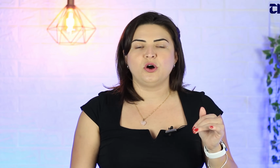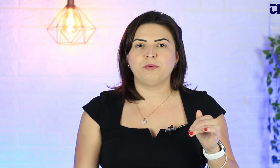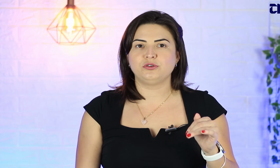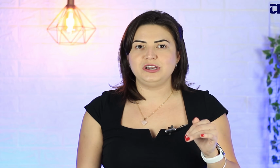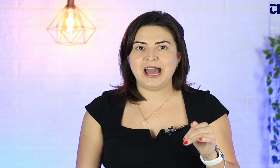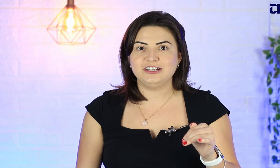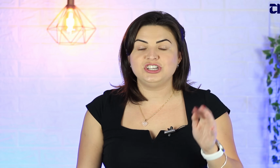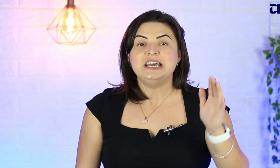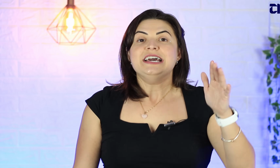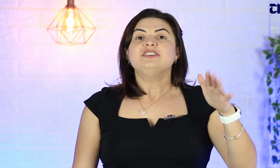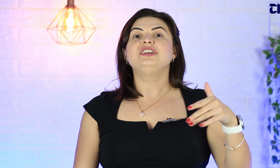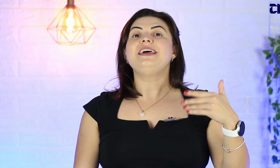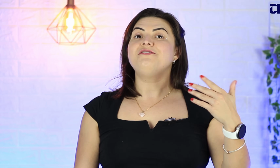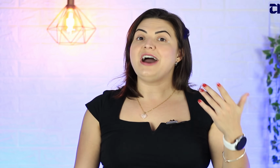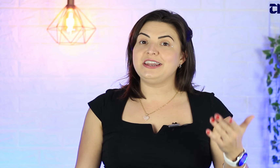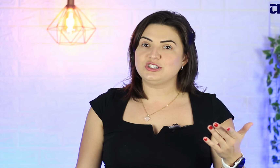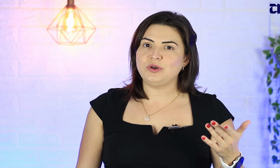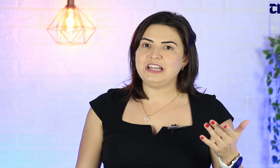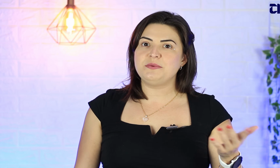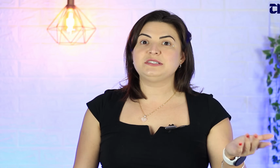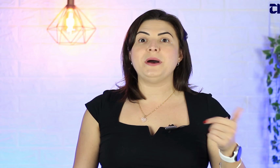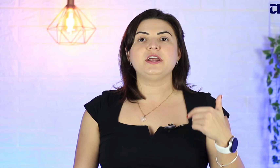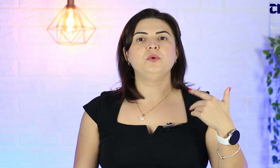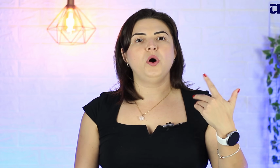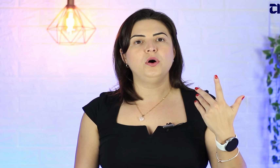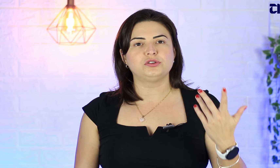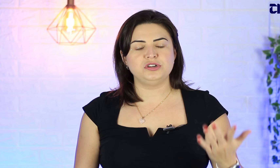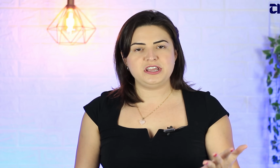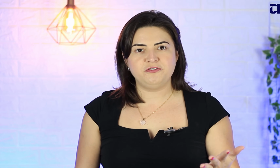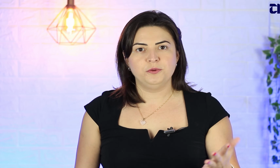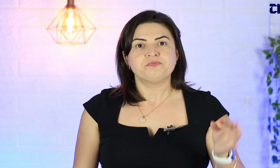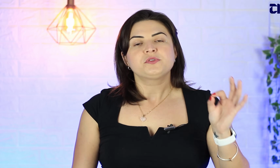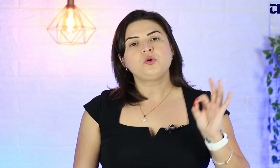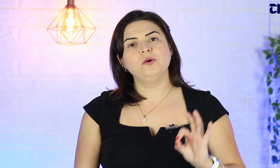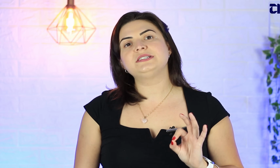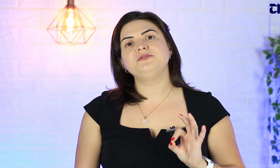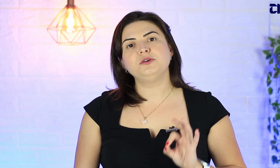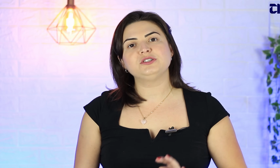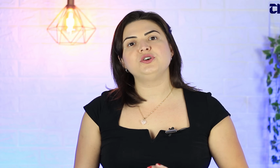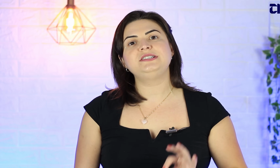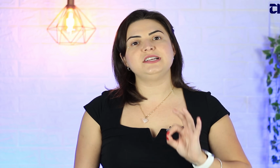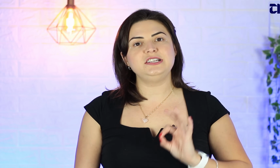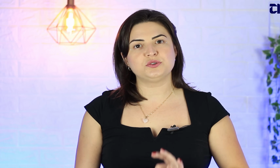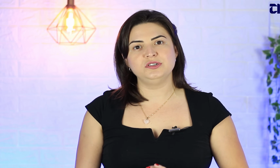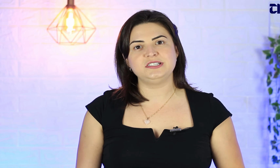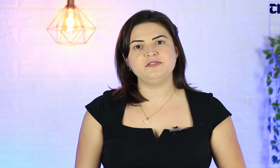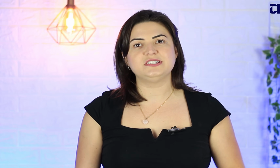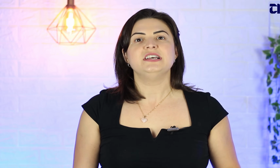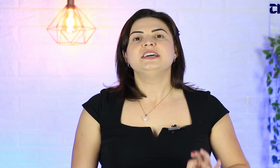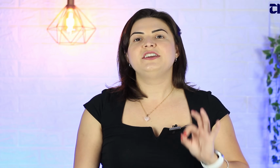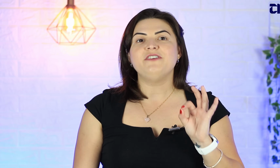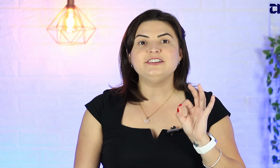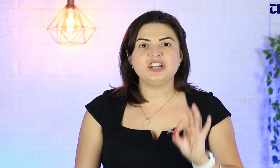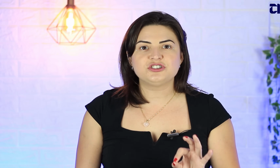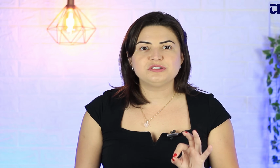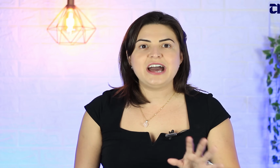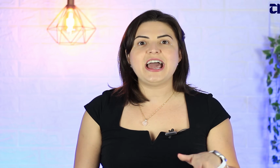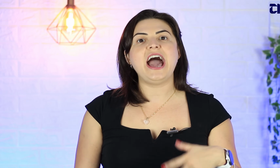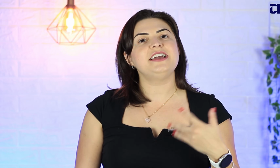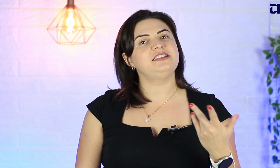essa oportunidade de levar a sua Libras para um outro nível com as informações exclusivas que vai te ajudar a